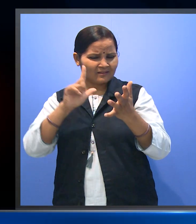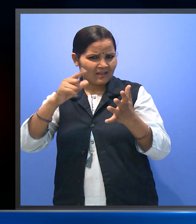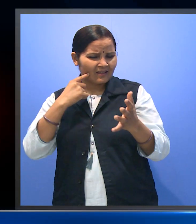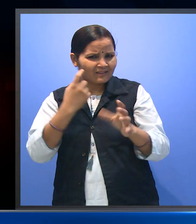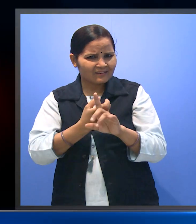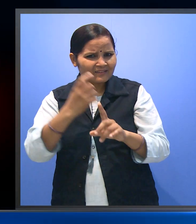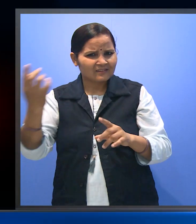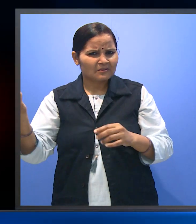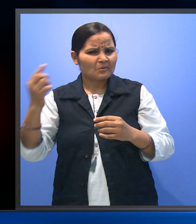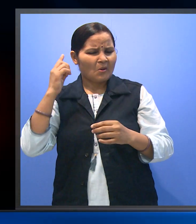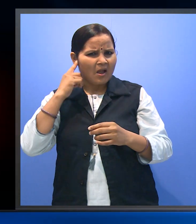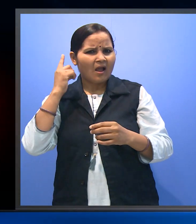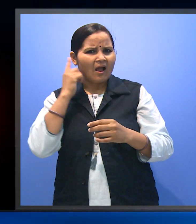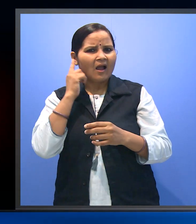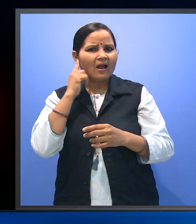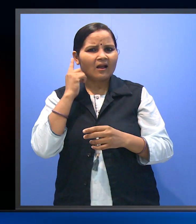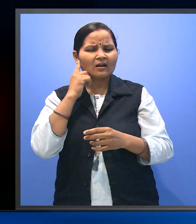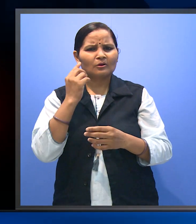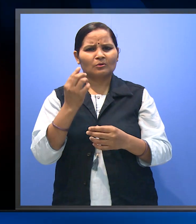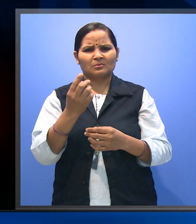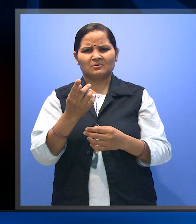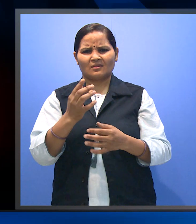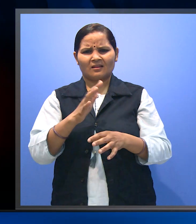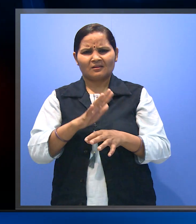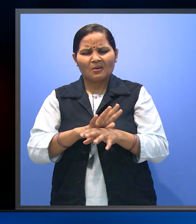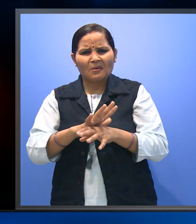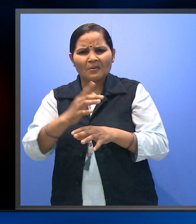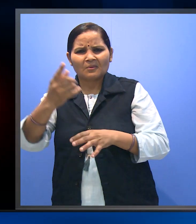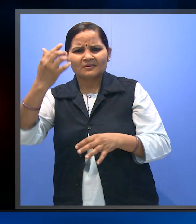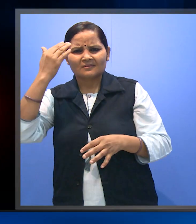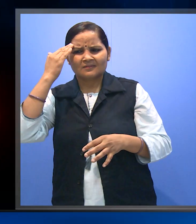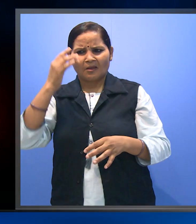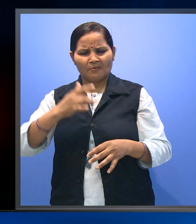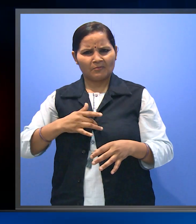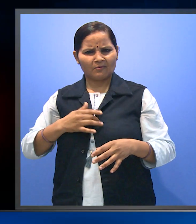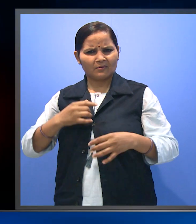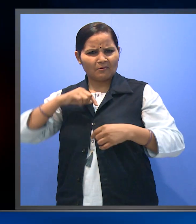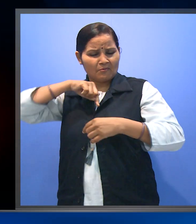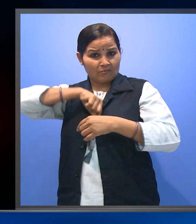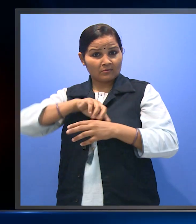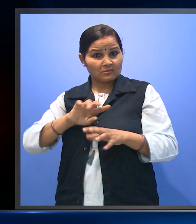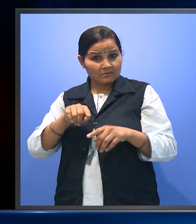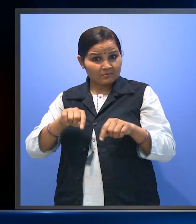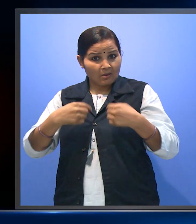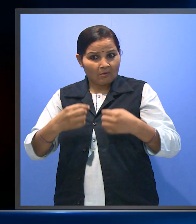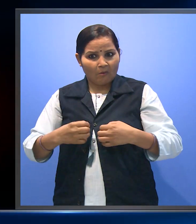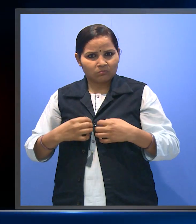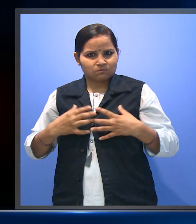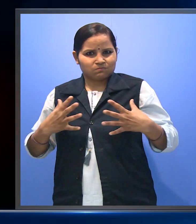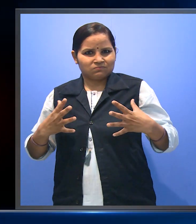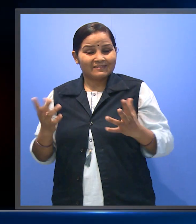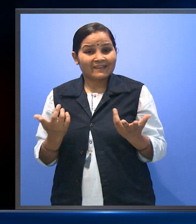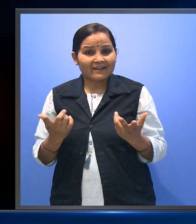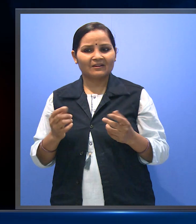प्रशंसा सुनते गए धीरे धीरे वो अंदर जैसे फूले नहीं समा रहे